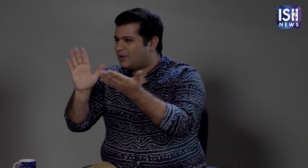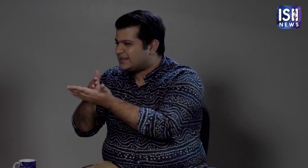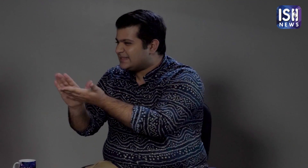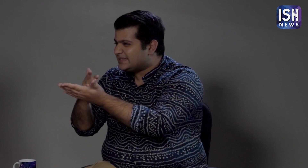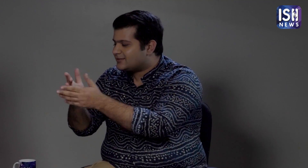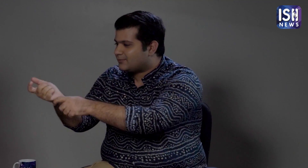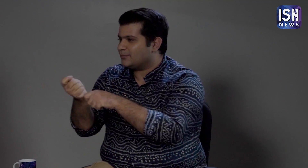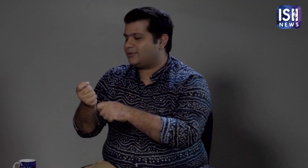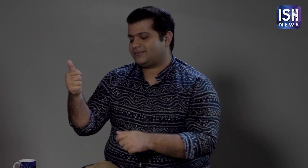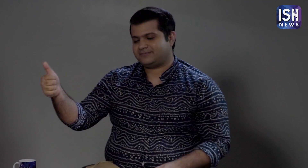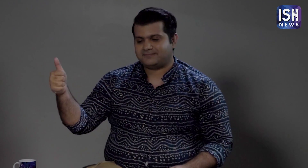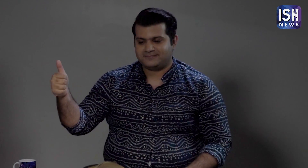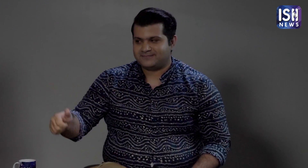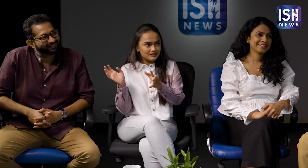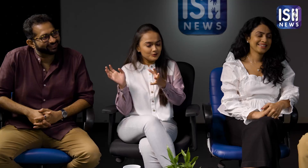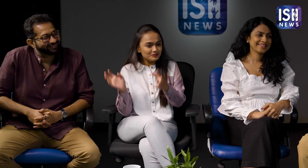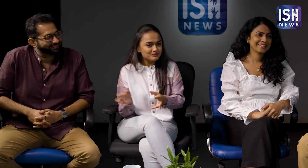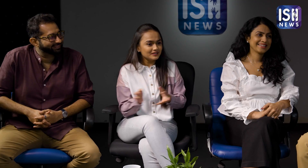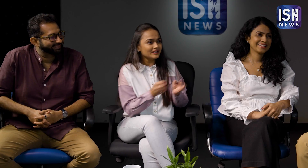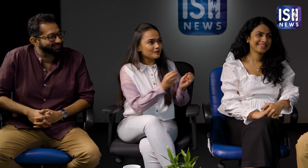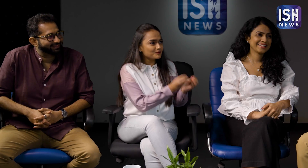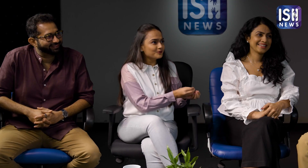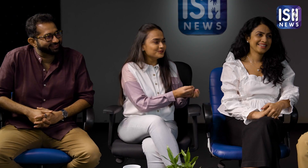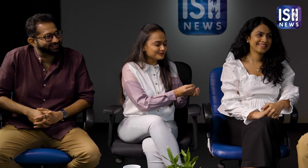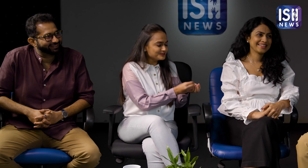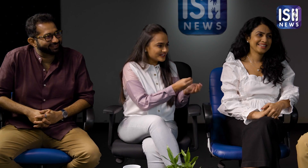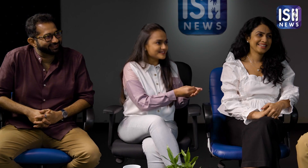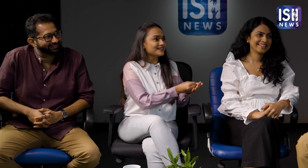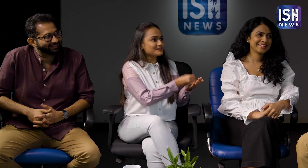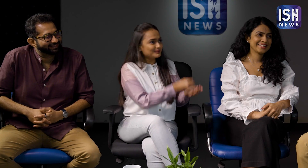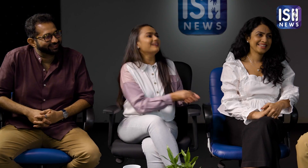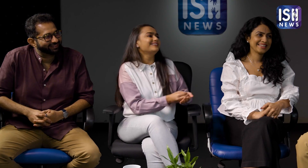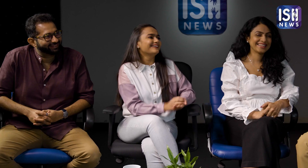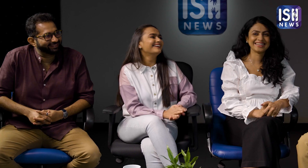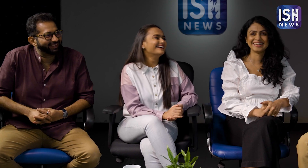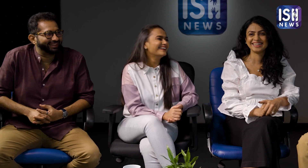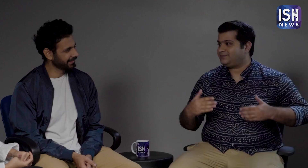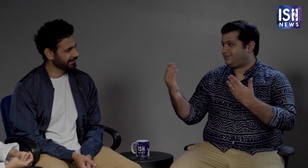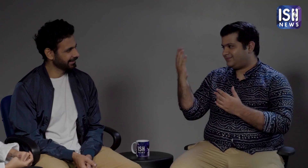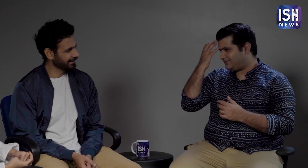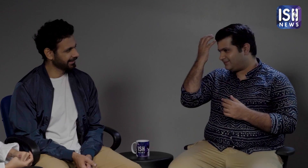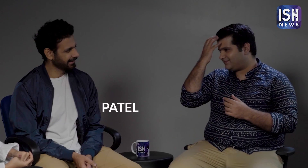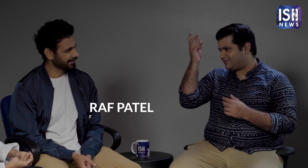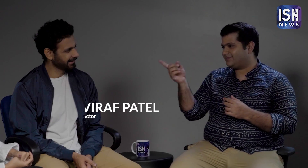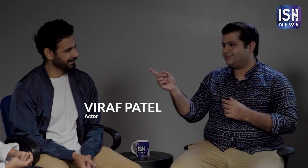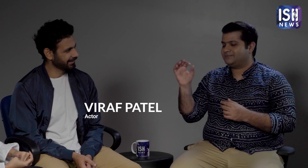और पार्थिव जी डायरेक्टर, अच्छा हुआ इन्होंने मिलके आपको जैसे तैसे मना लिया।